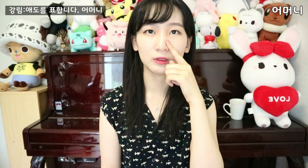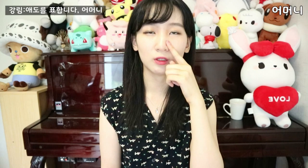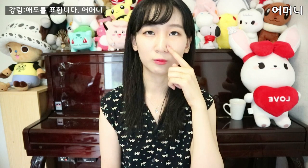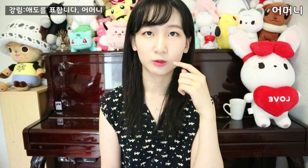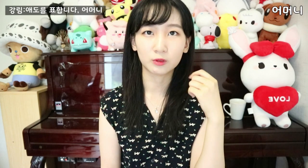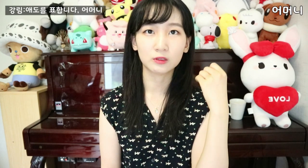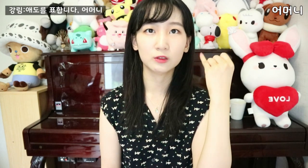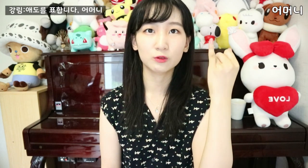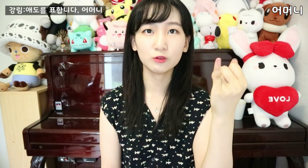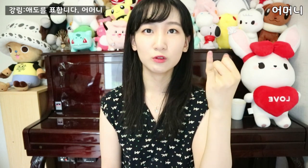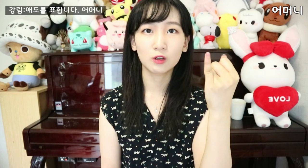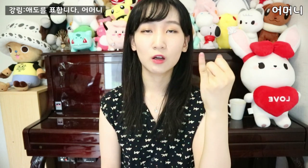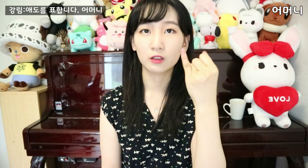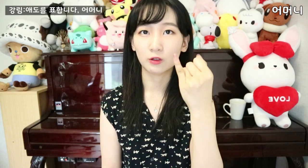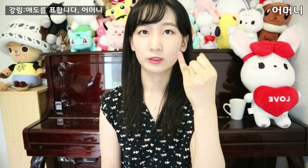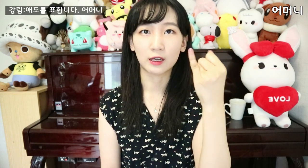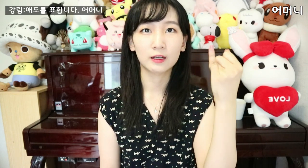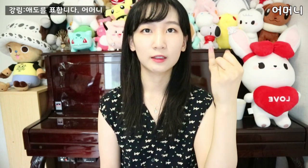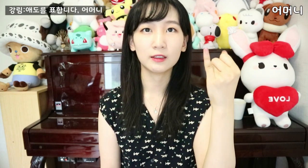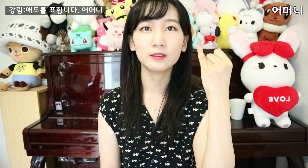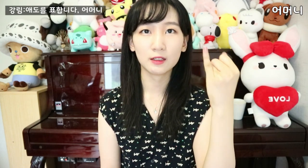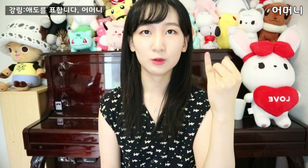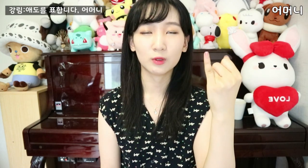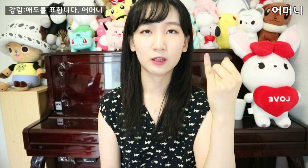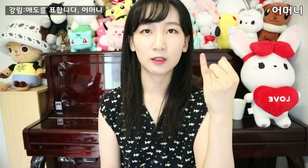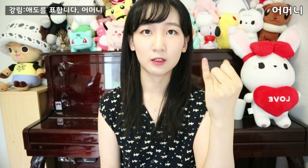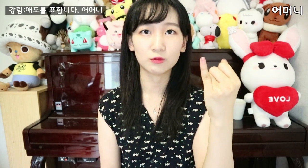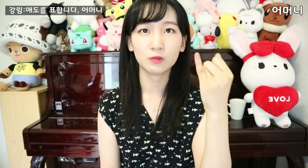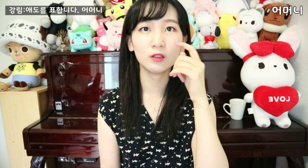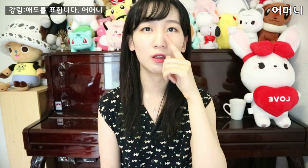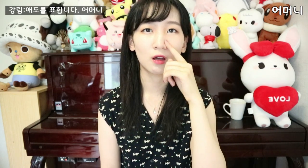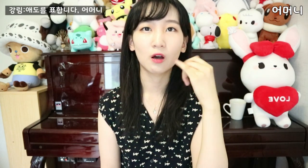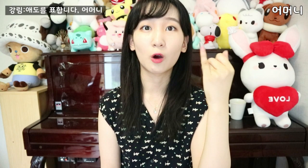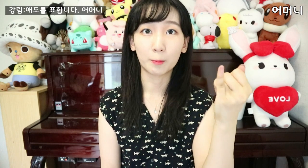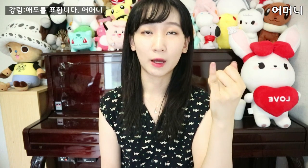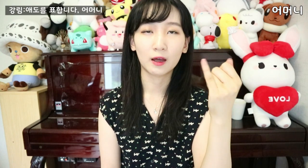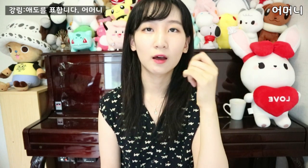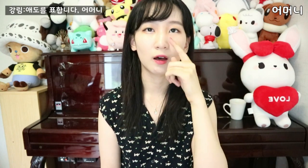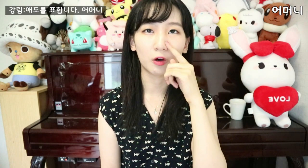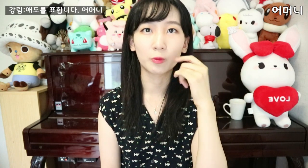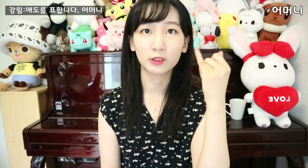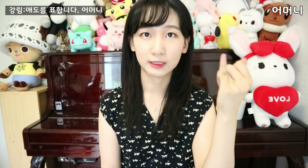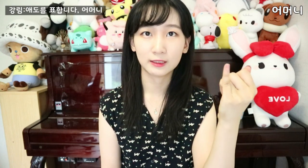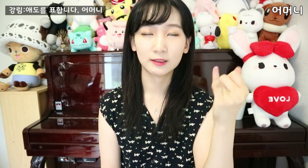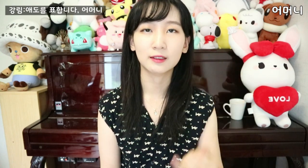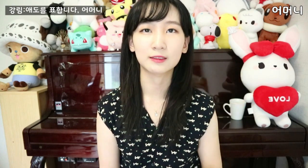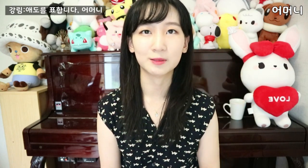코옆을 검지 이렇게 쓸고 여자인 새끼손가락을 해주면 엄마, 어머니란